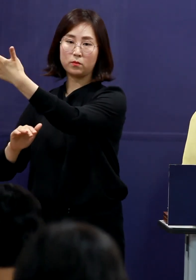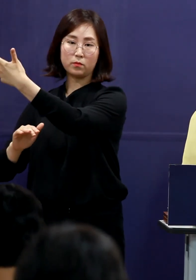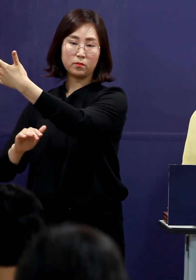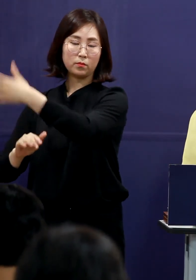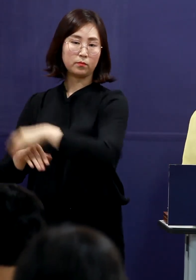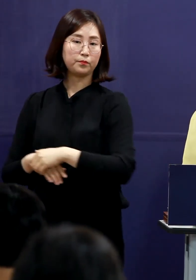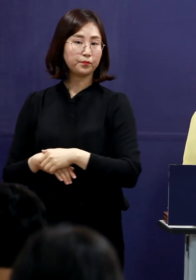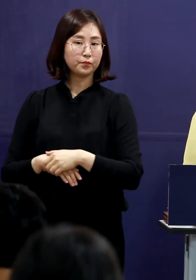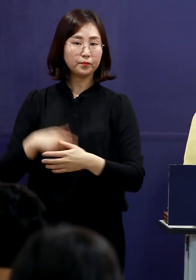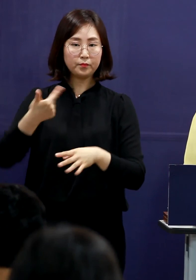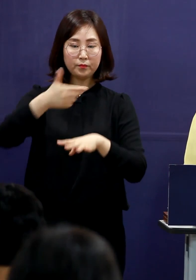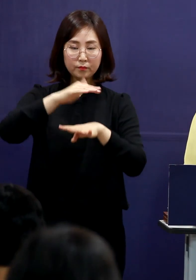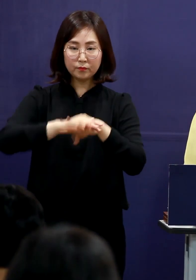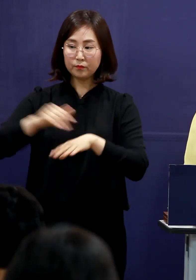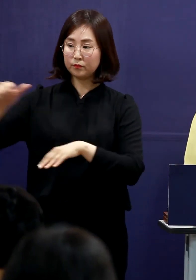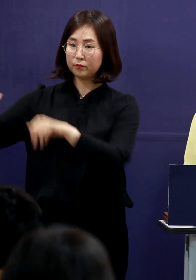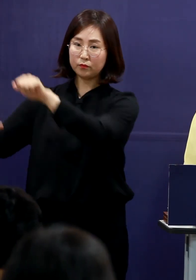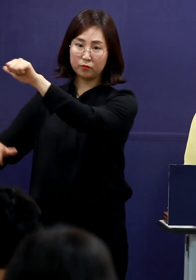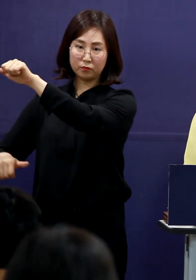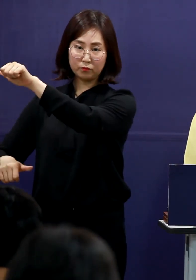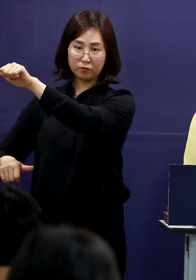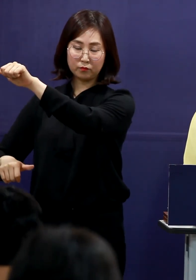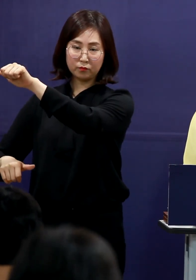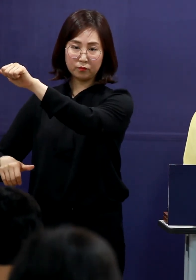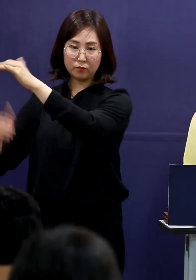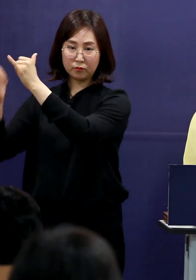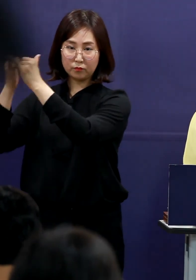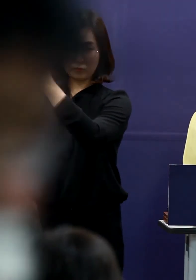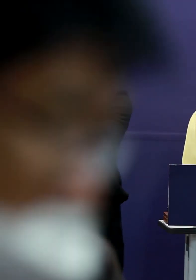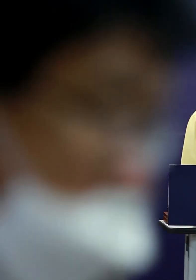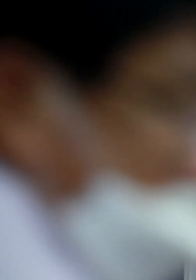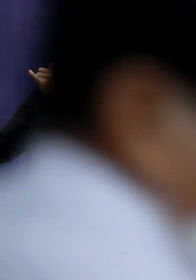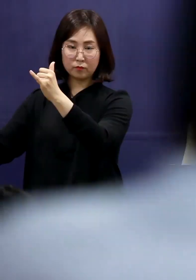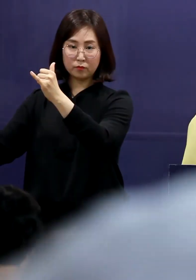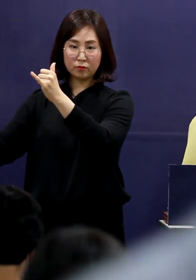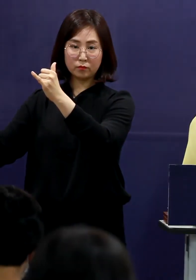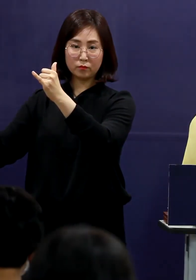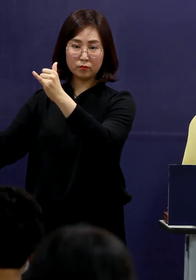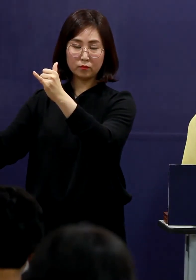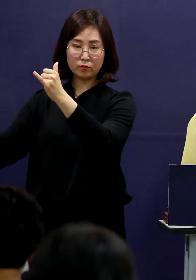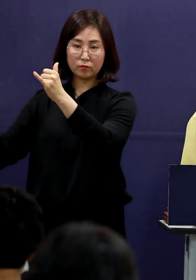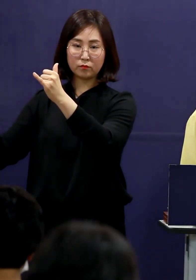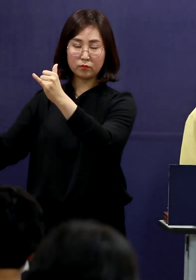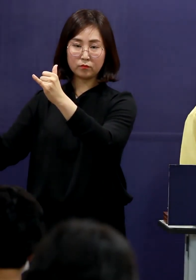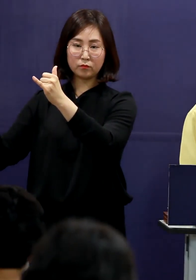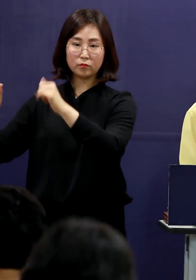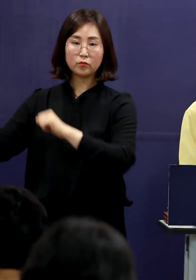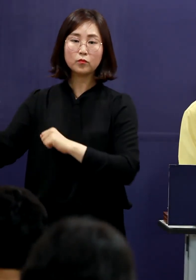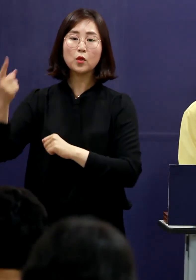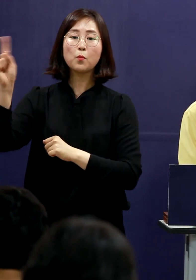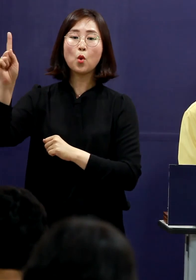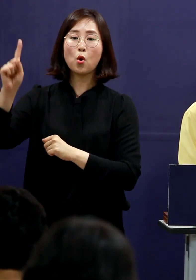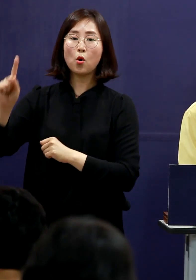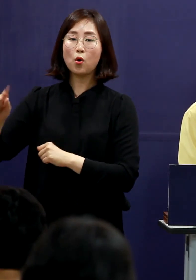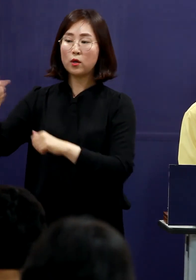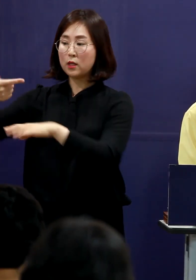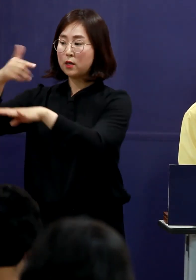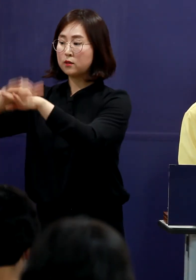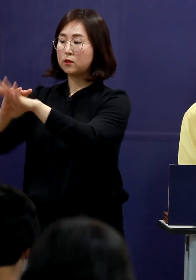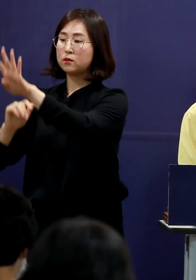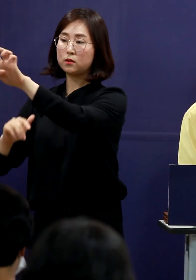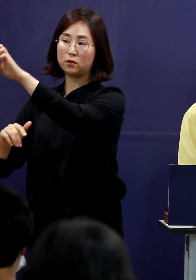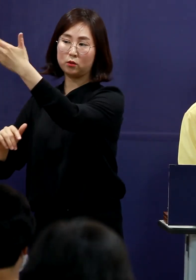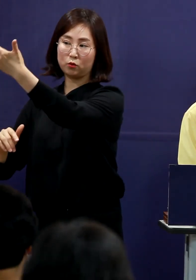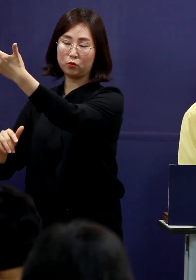55번은 대전 49번으로부터 감염된 거고, 그죠? 이렇게 돼 있죠. 그 다음에 이제 우리 세종